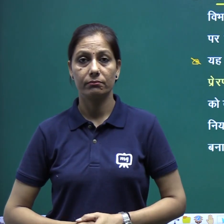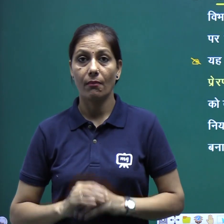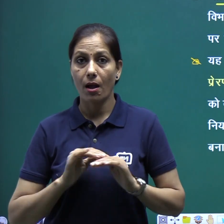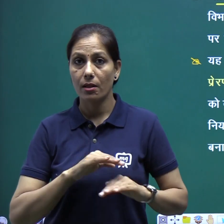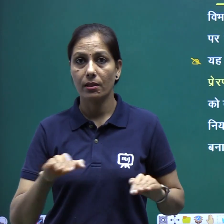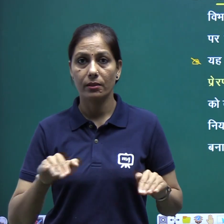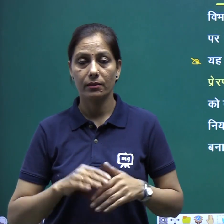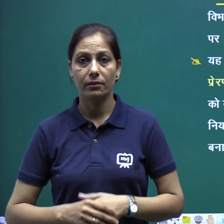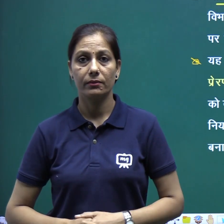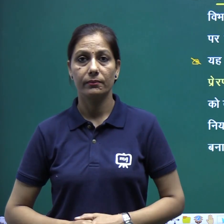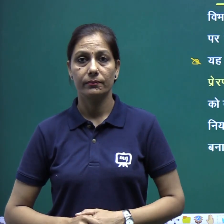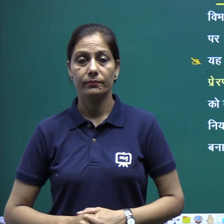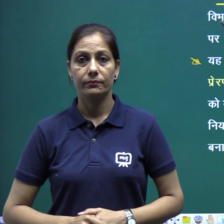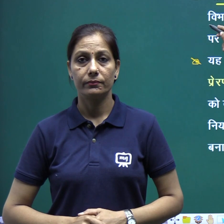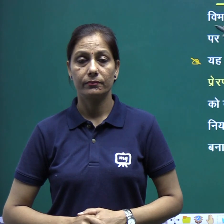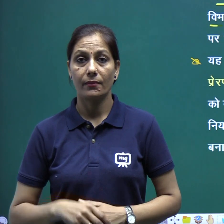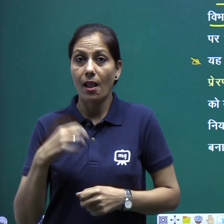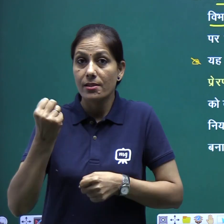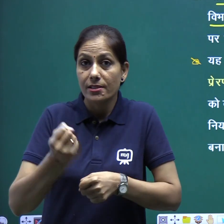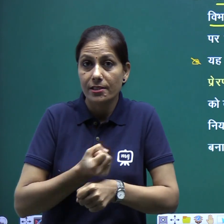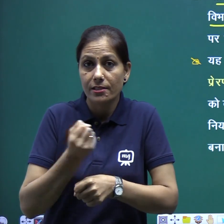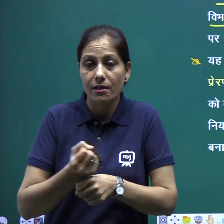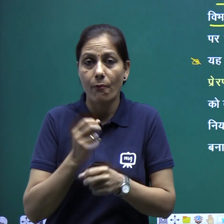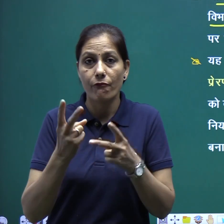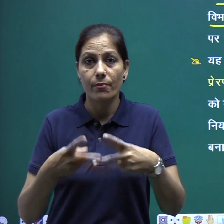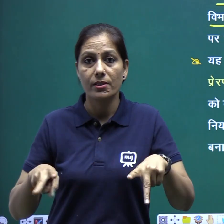आधारित श्रम विभाजन